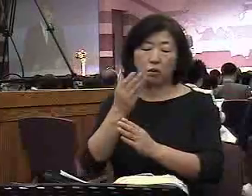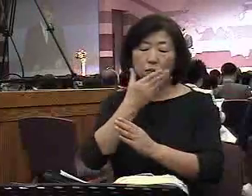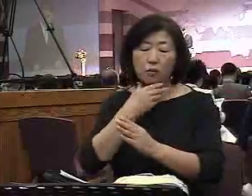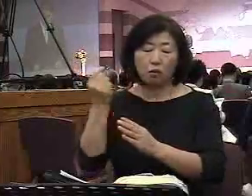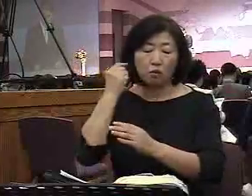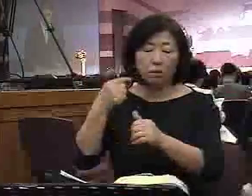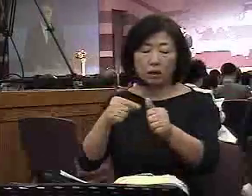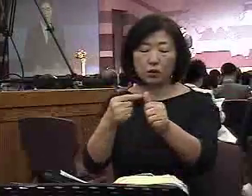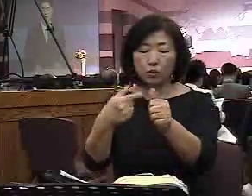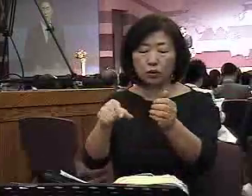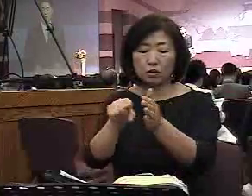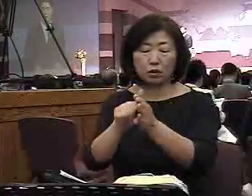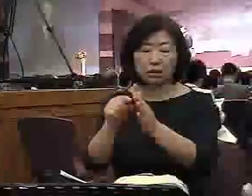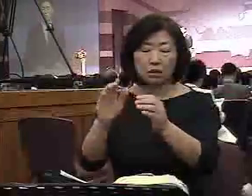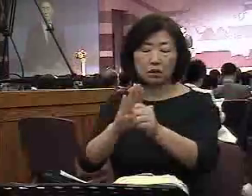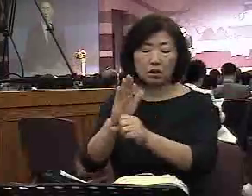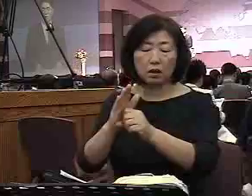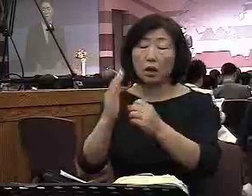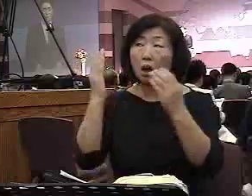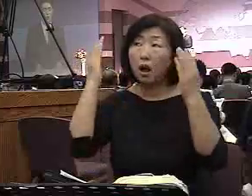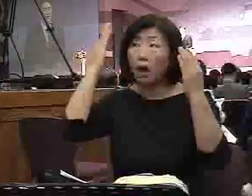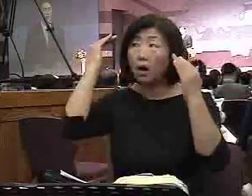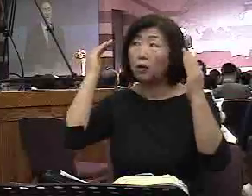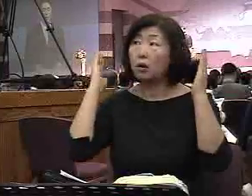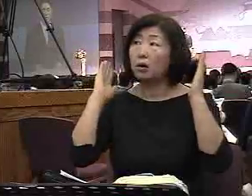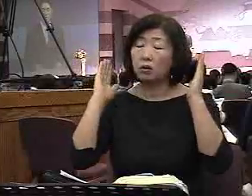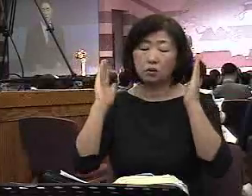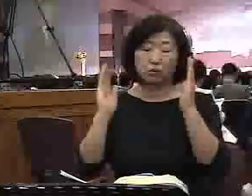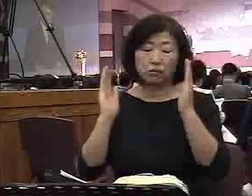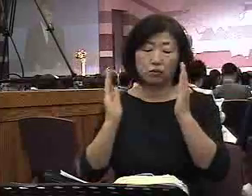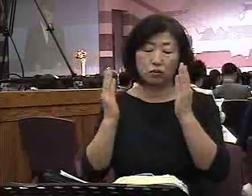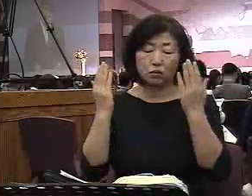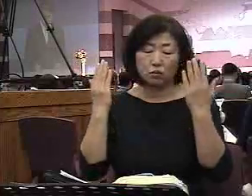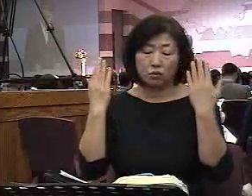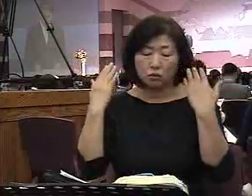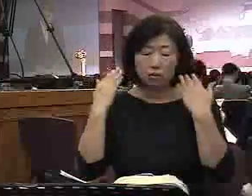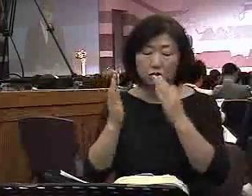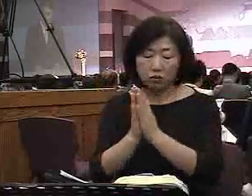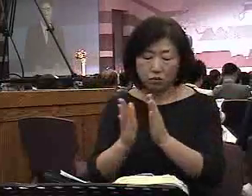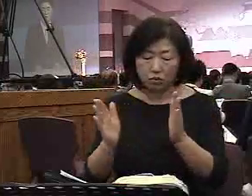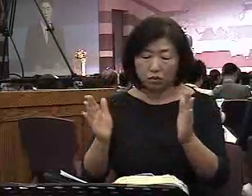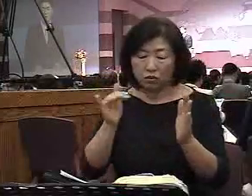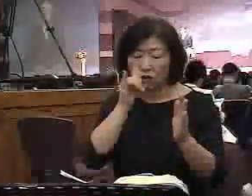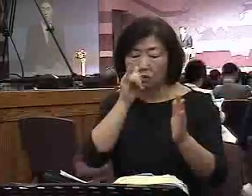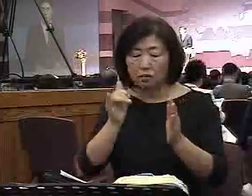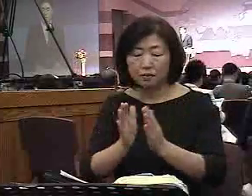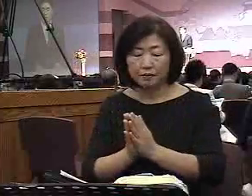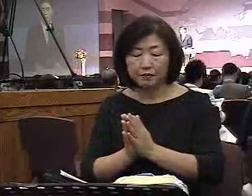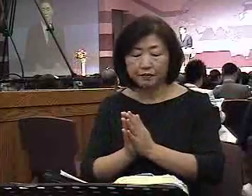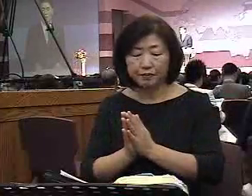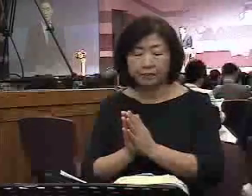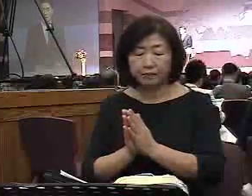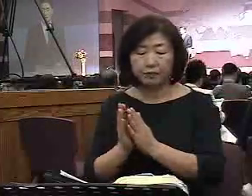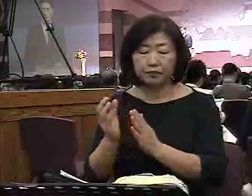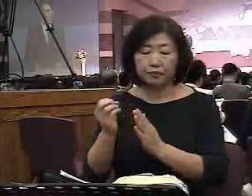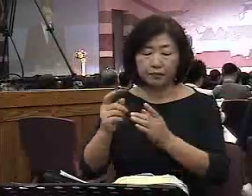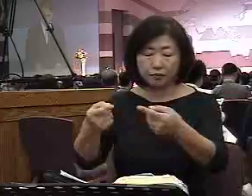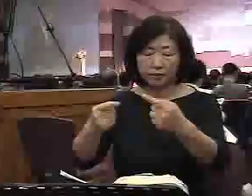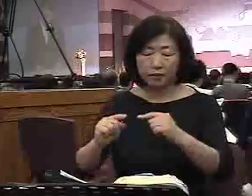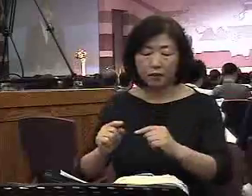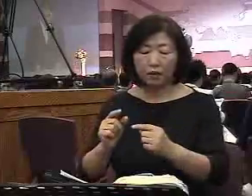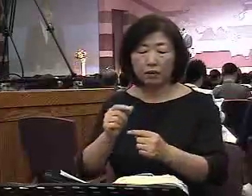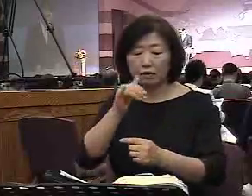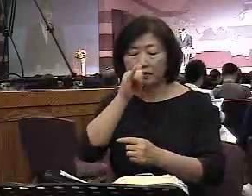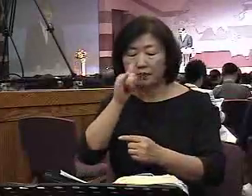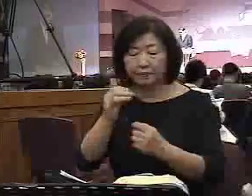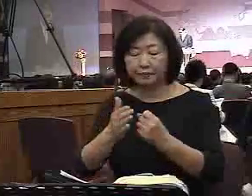모국어를 가르치기 위해서 사랑의 한국학교를 계속 진행하고 있습니다. 여러분들 사랑의 한국학교 신입생 등록받고 있기